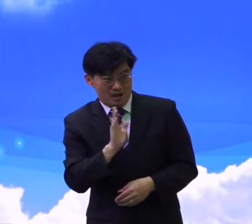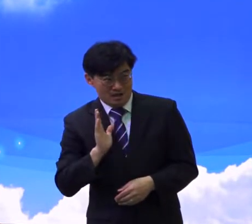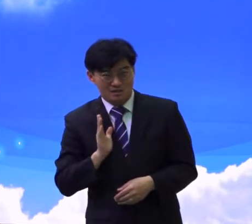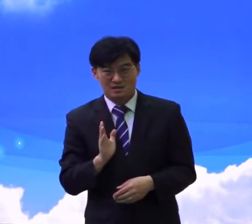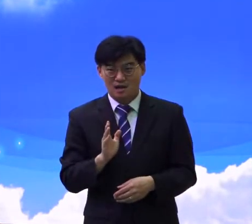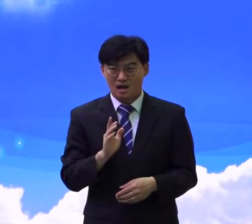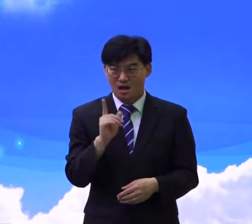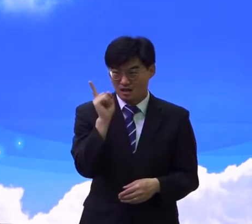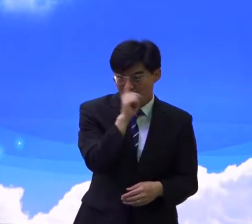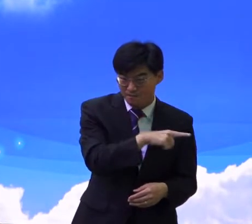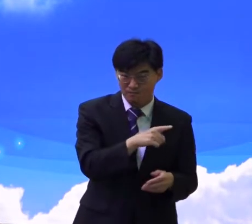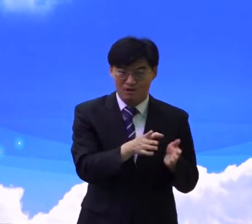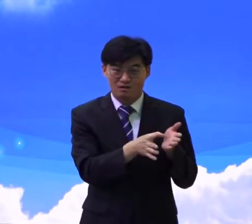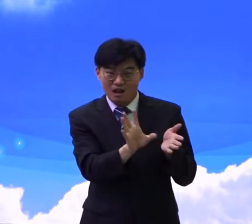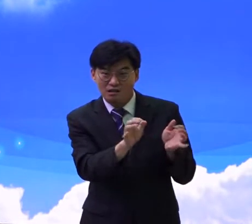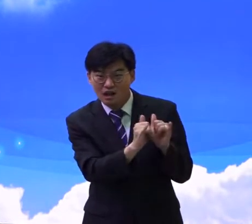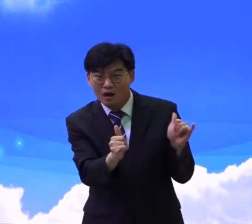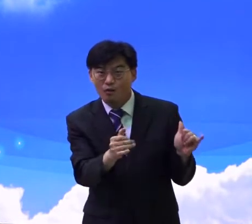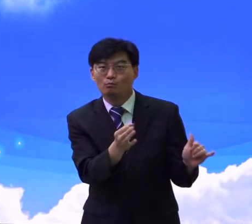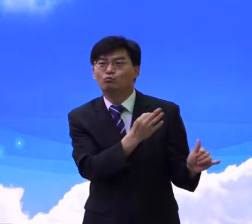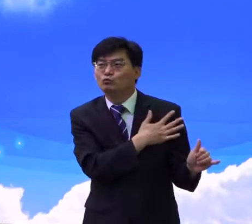평안합니까?